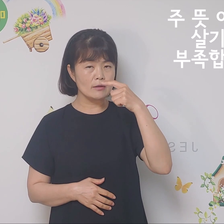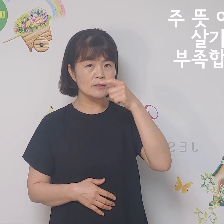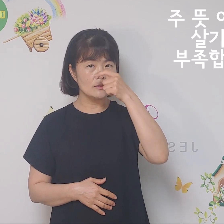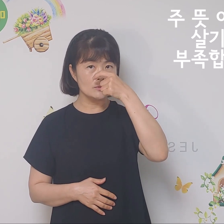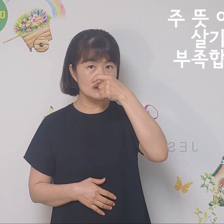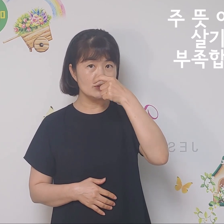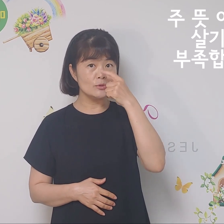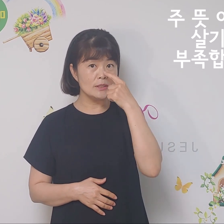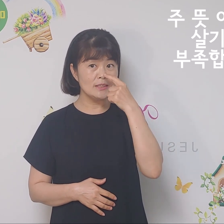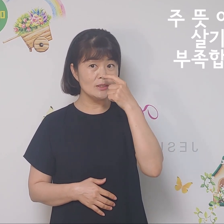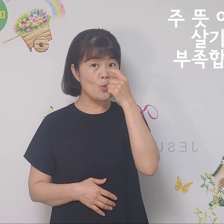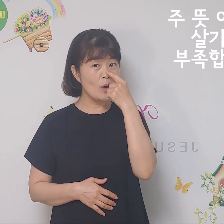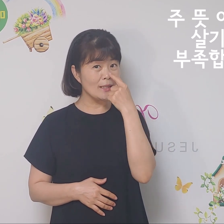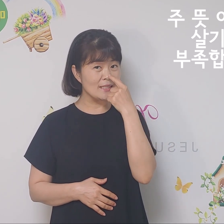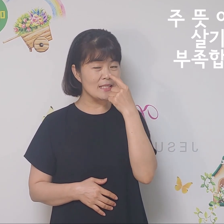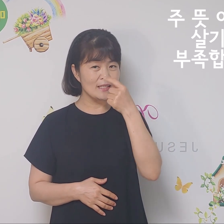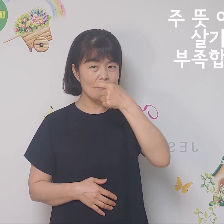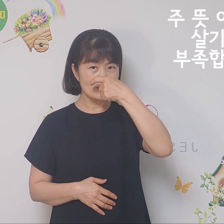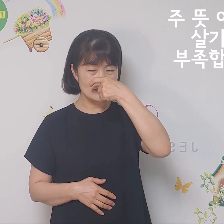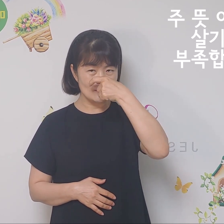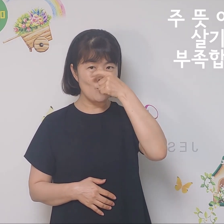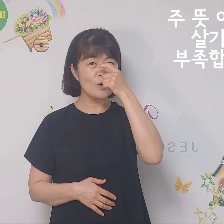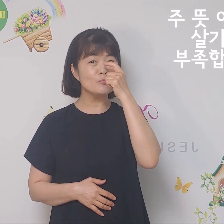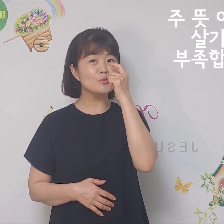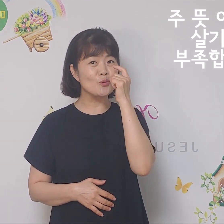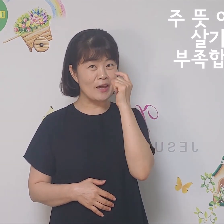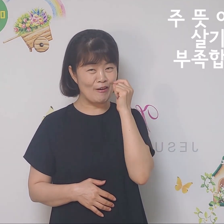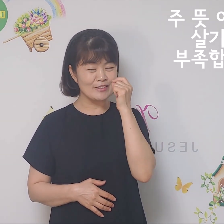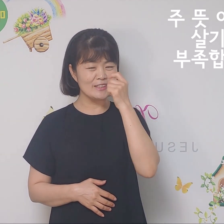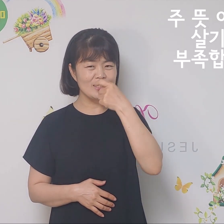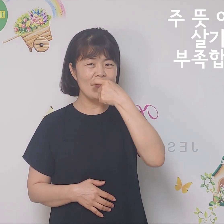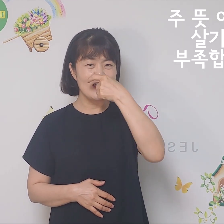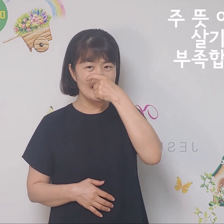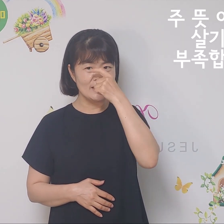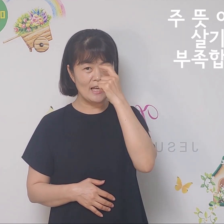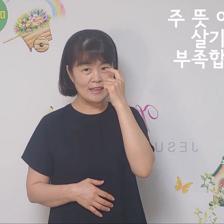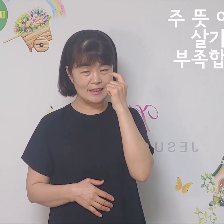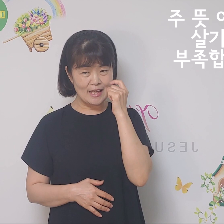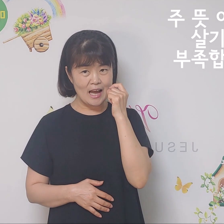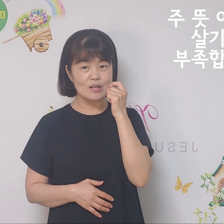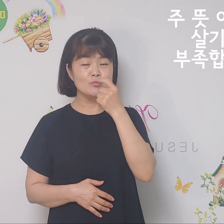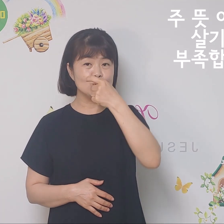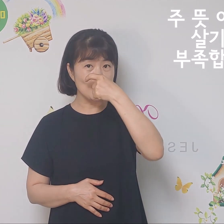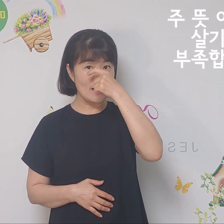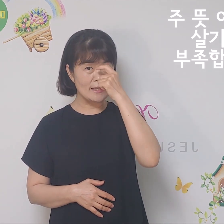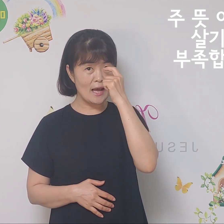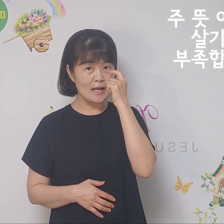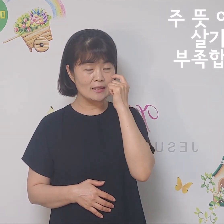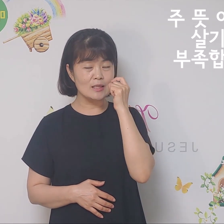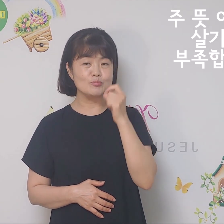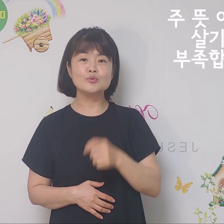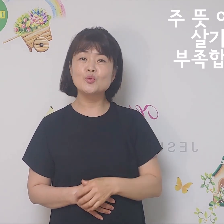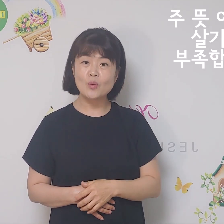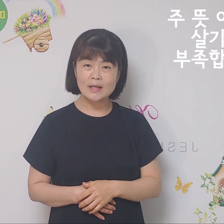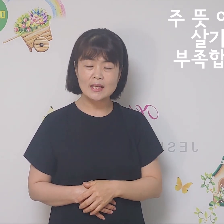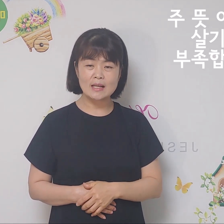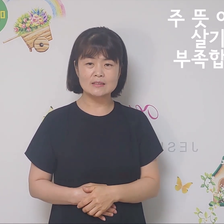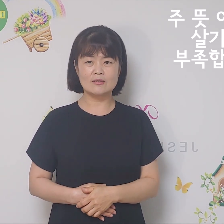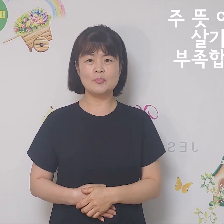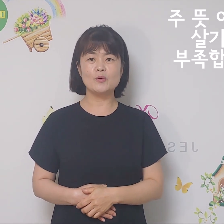근데 우리는 코가 낮잖아요. 그래서 코가 부족해요. 그래서 낮다, 부족하다, 이렇게 부족하다라는 걸